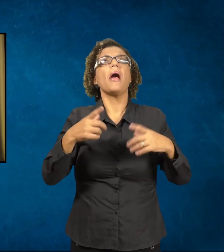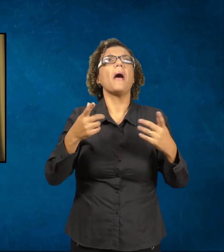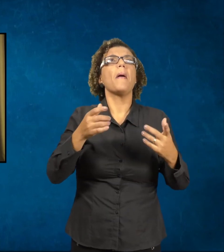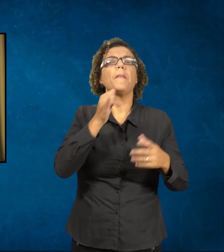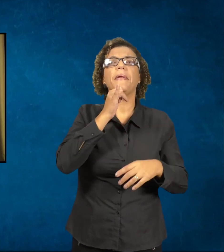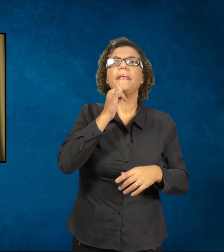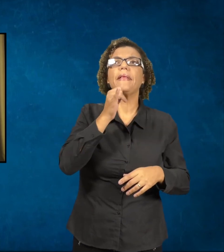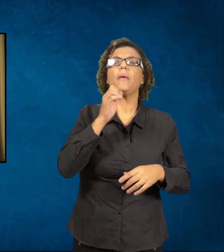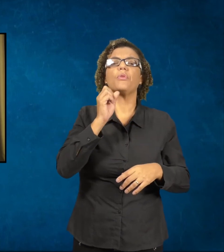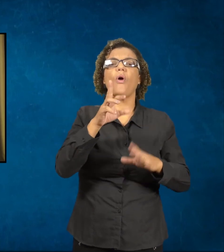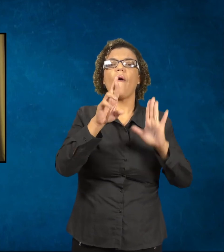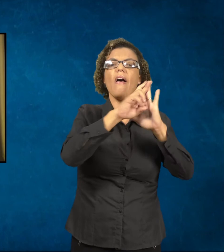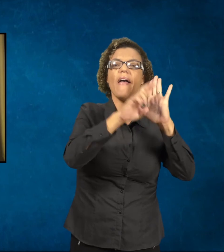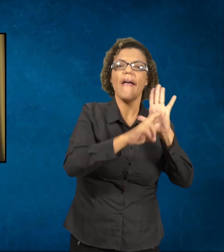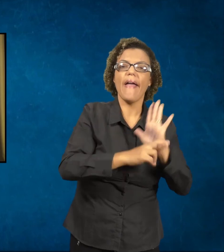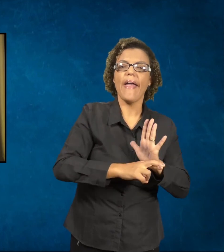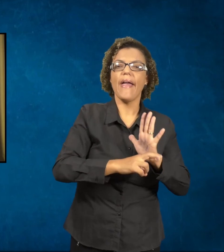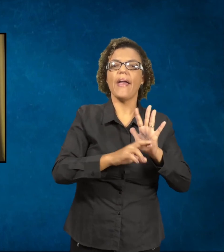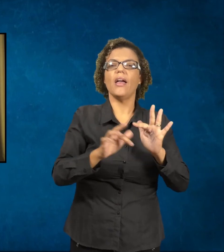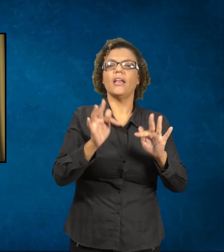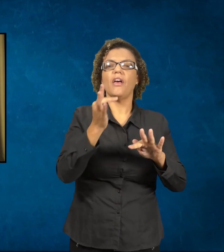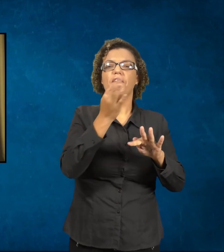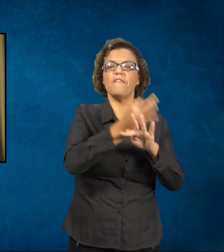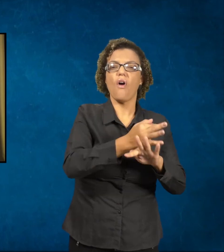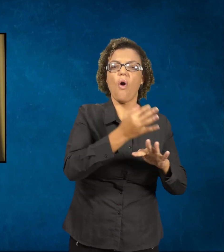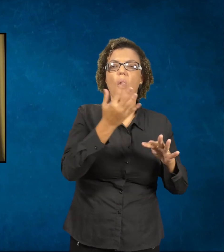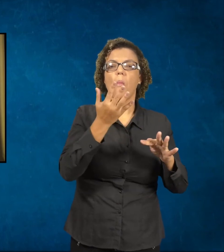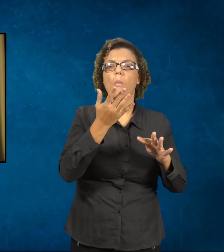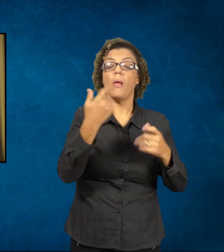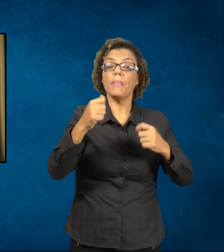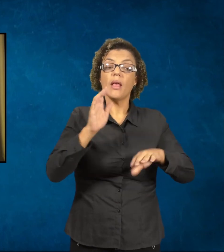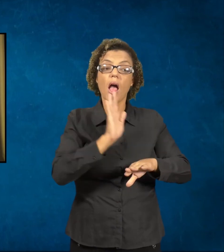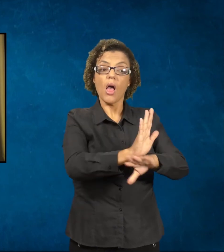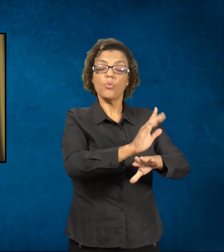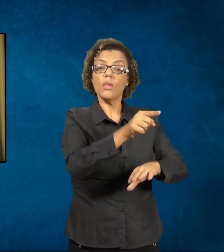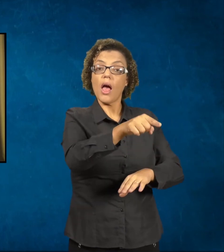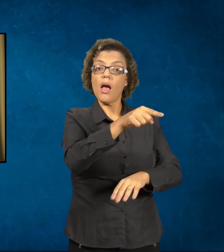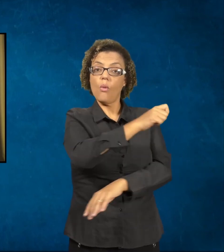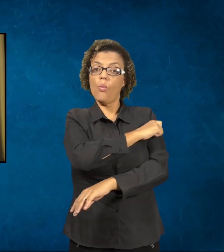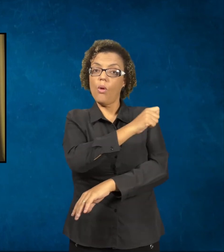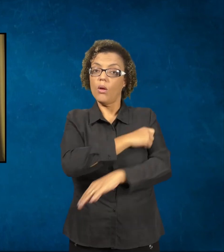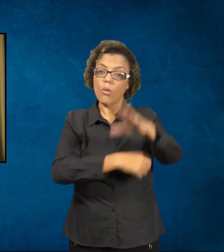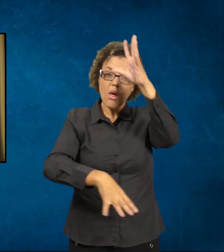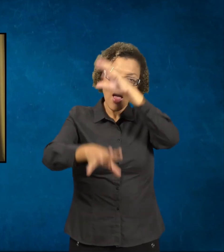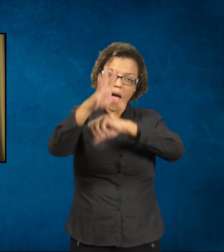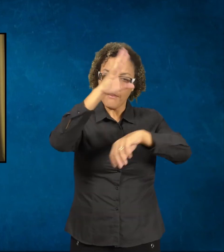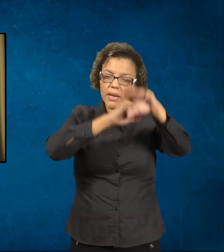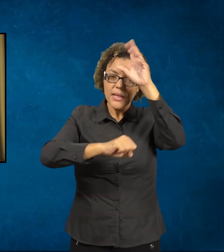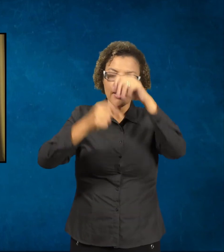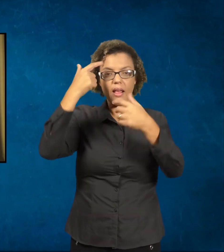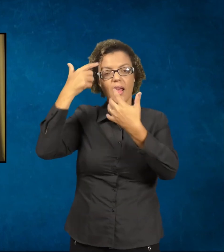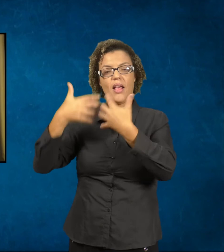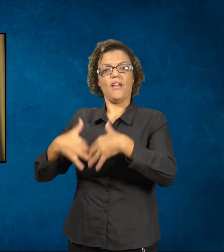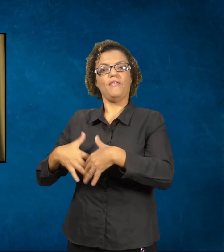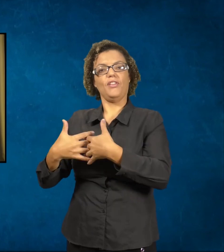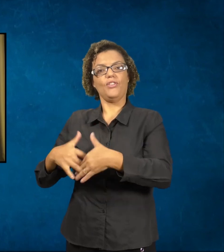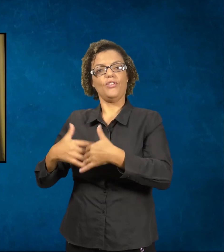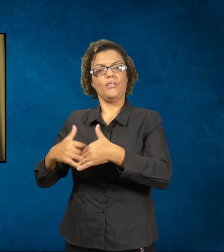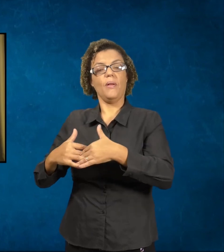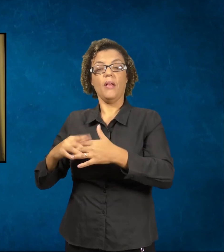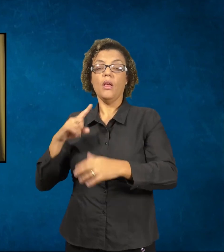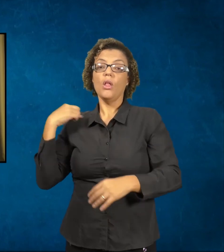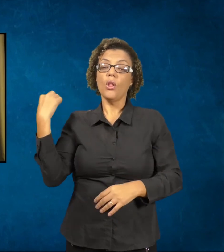Você precisa fazer com que o aluno aprenda a refletir. Nós chegamos ao mundo e somos motivados por